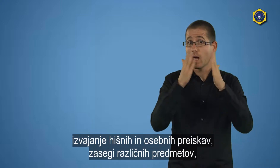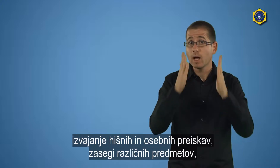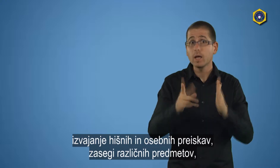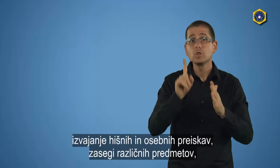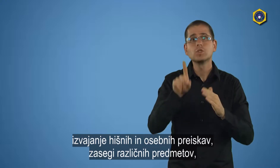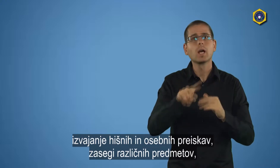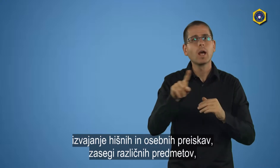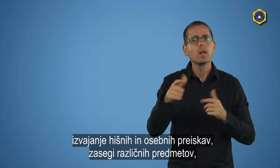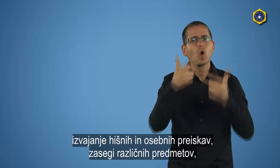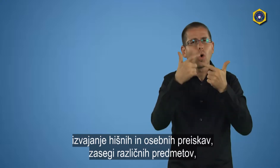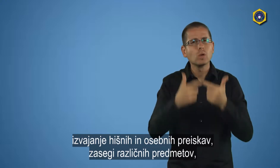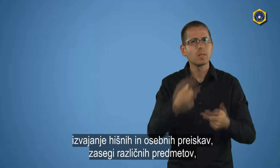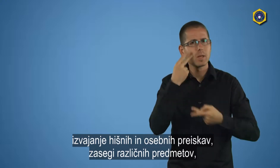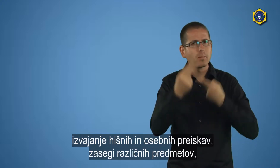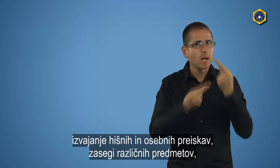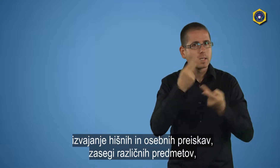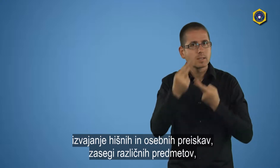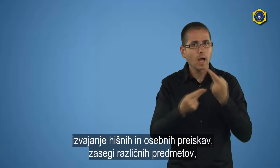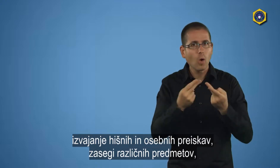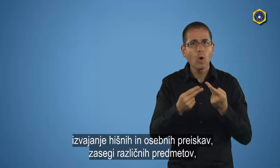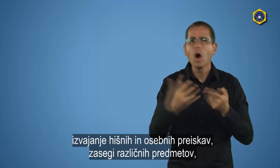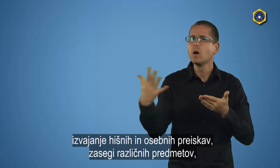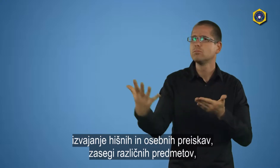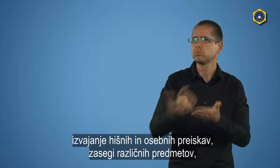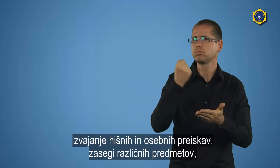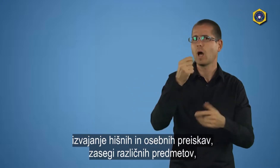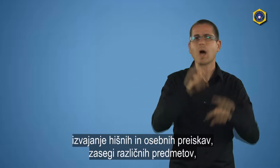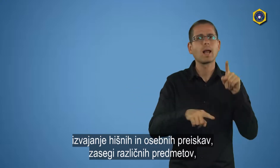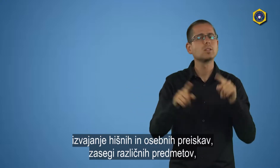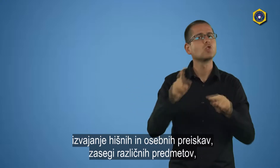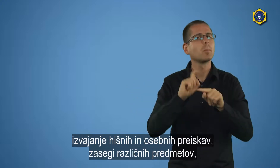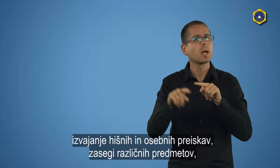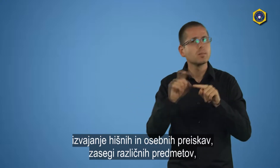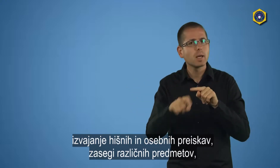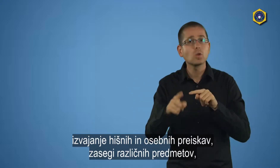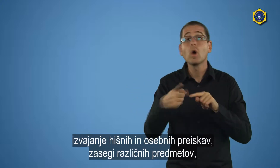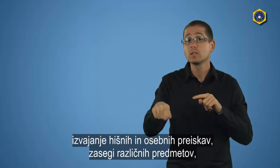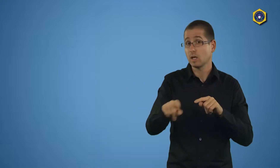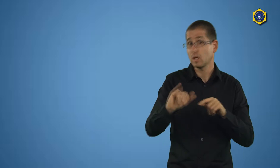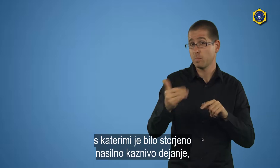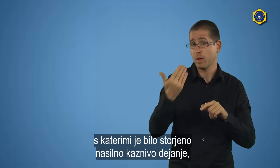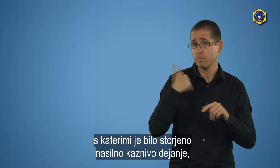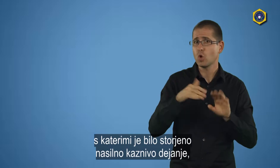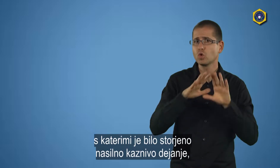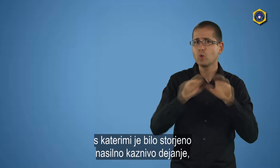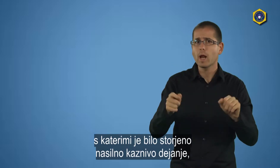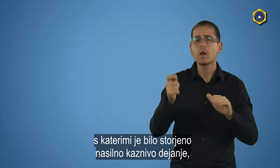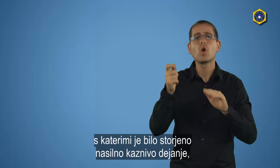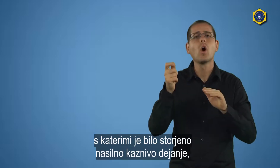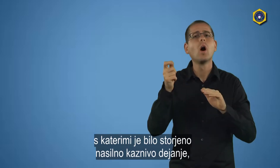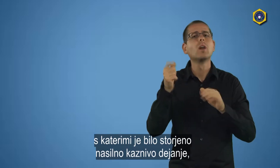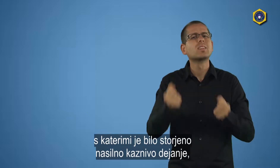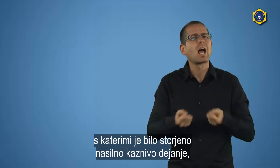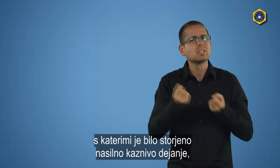Izvajanje hišnih in osebnih preiskav, zasegi različnih predmetov, s katerimi je bilo storjeno nasilno kaznivo